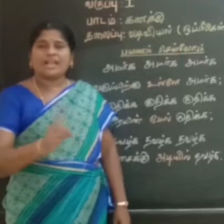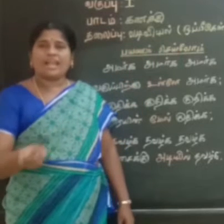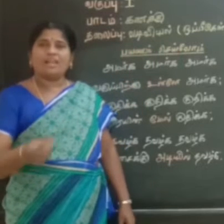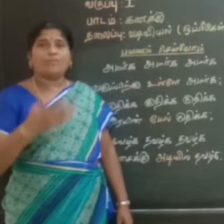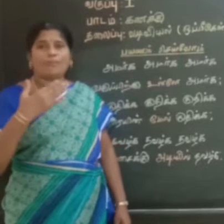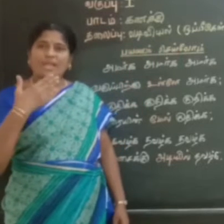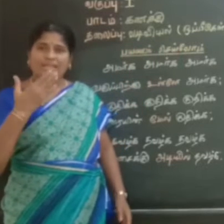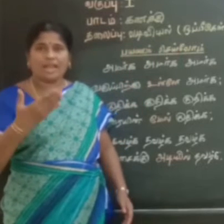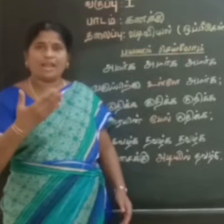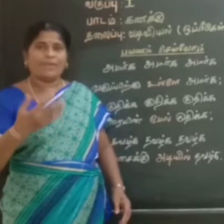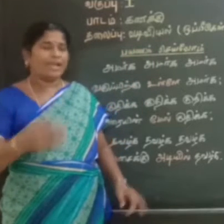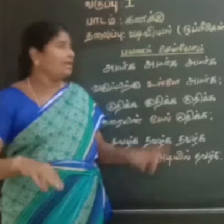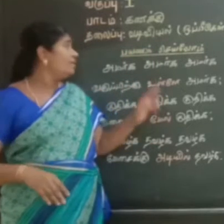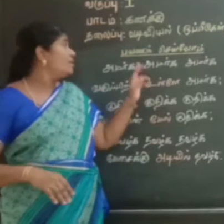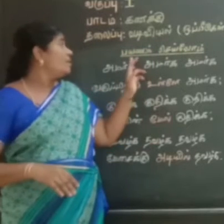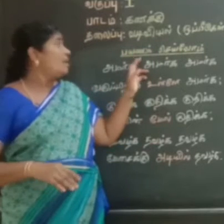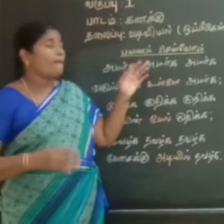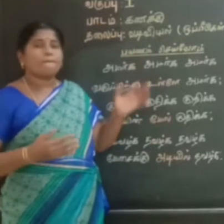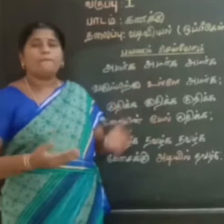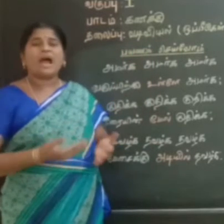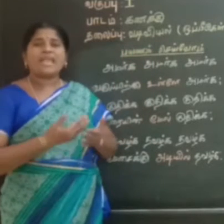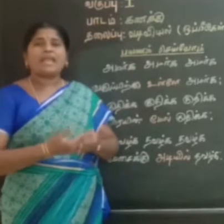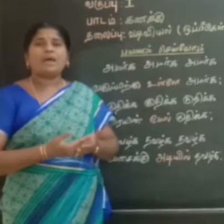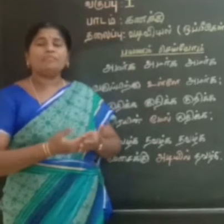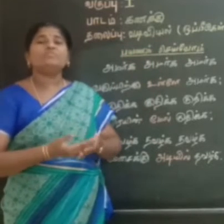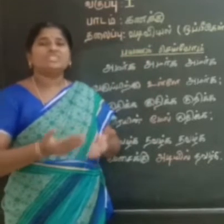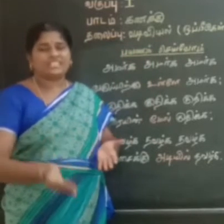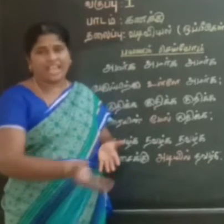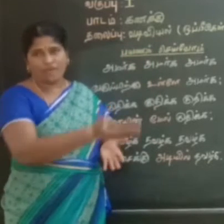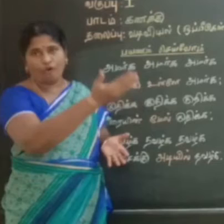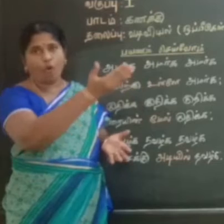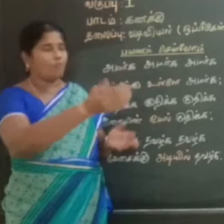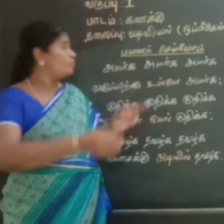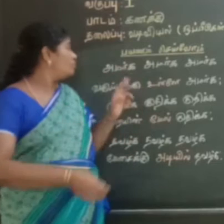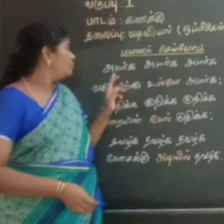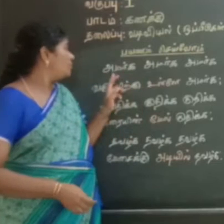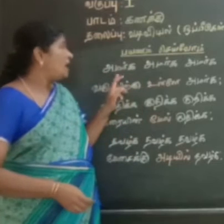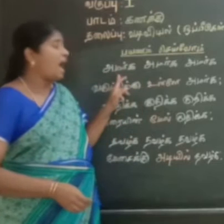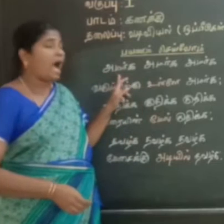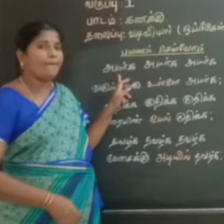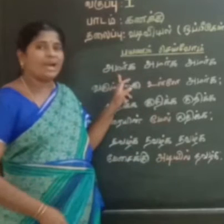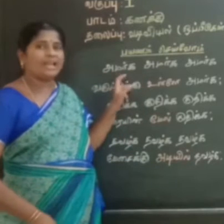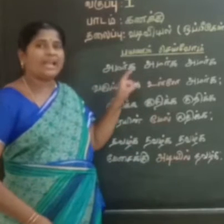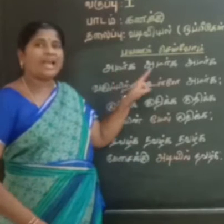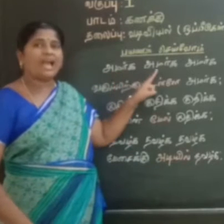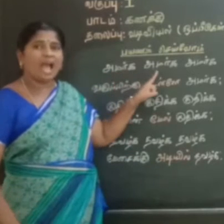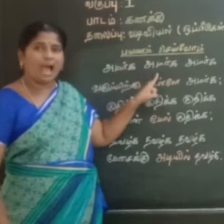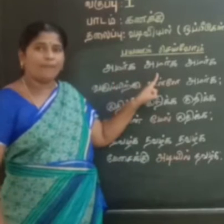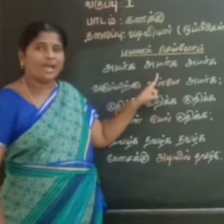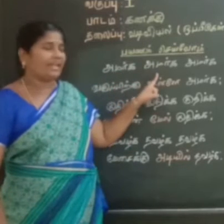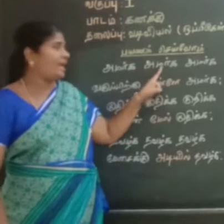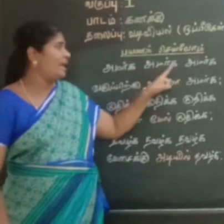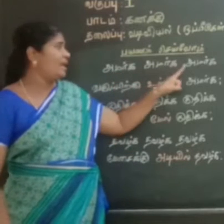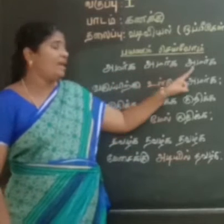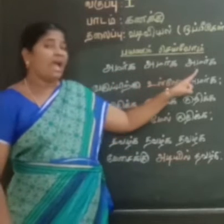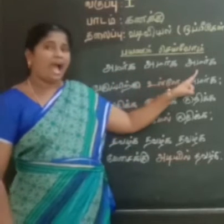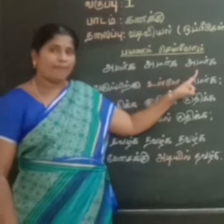ஒப்பிடுதல் படிக்கலாம். நம்ம பயணம் செய்வோம். அமர்க அமர்க